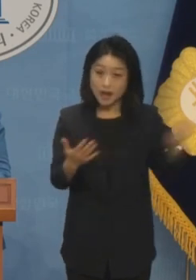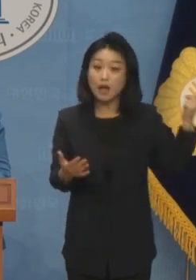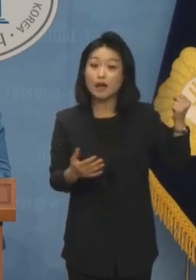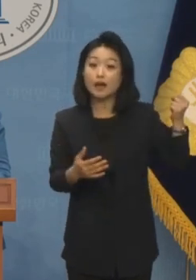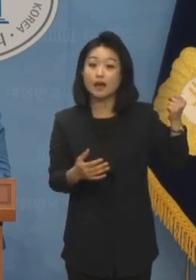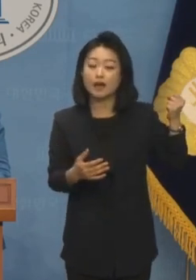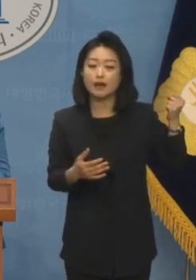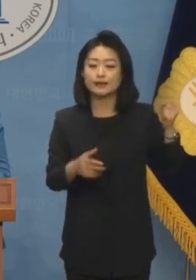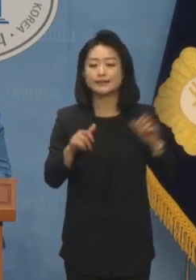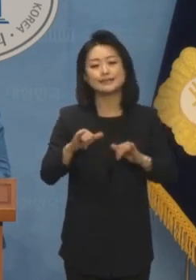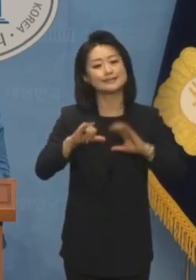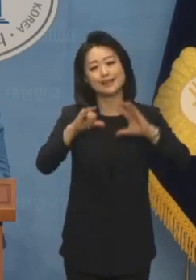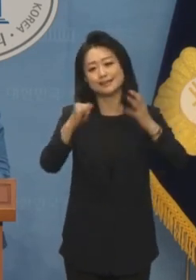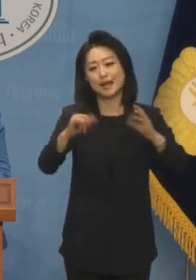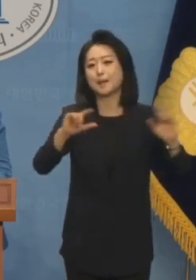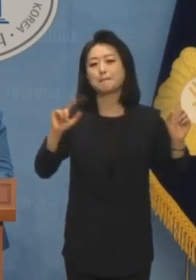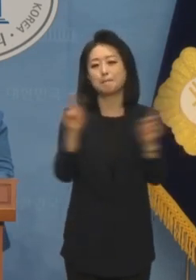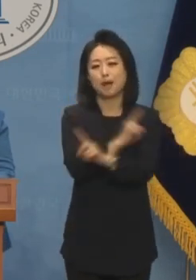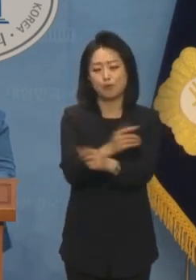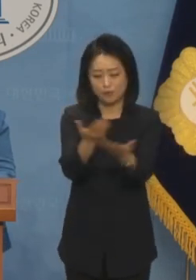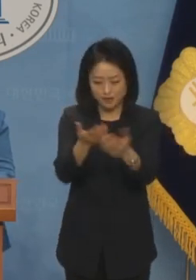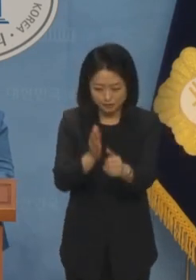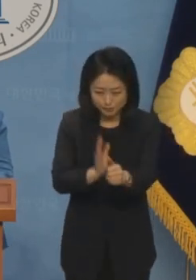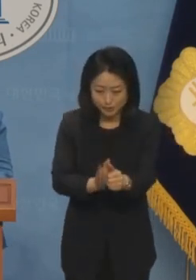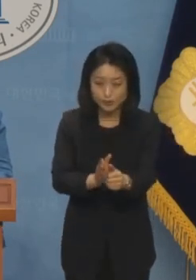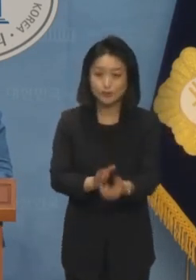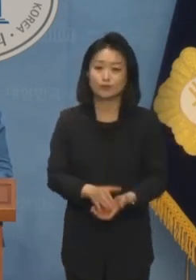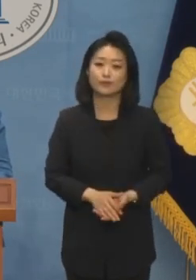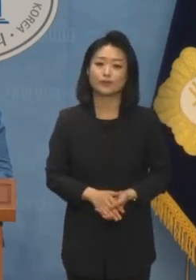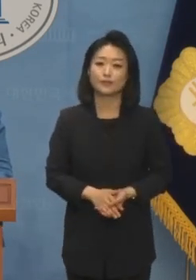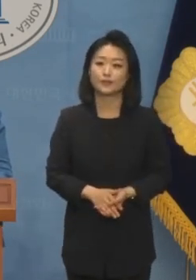가지고 가는 세상, 이제 바꿔주십시오.